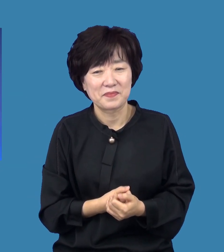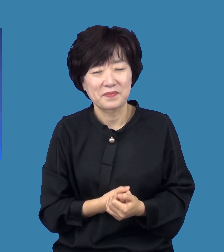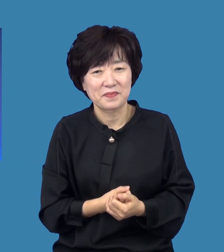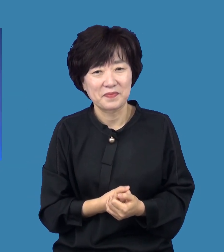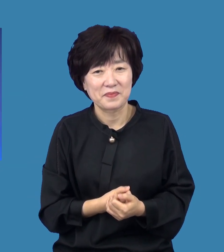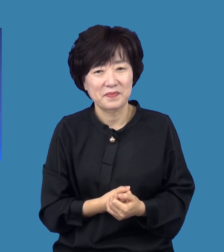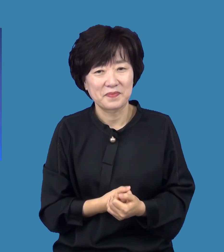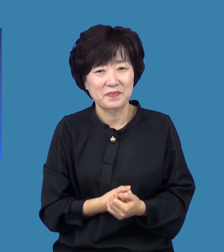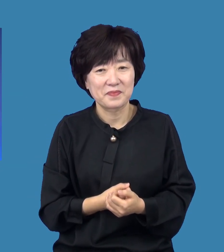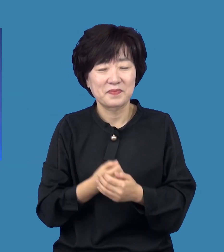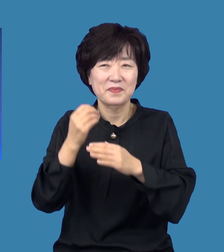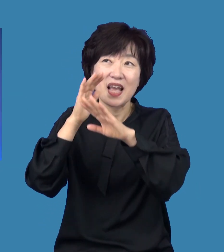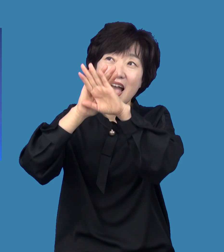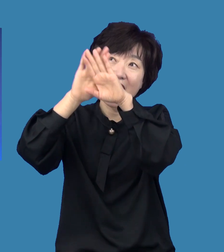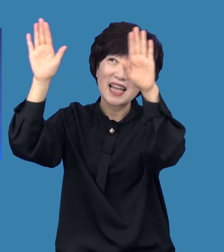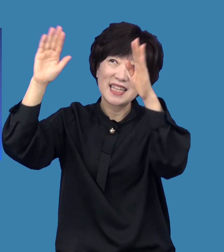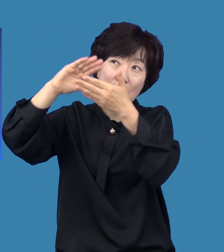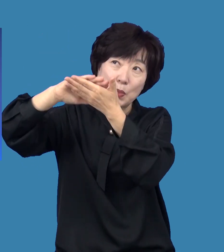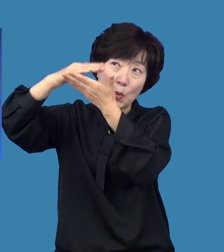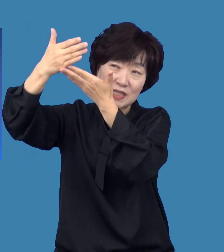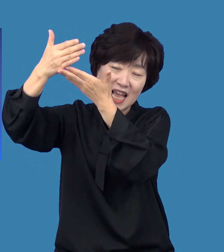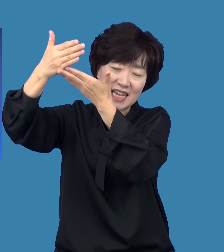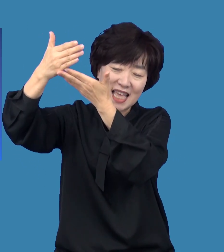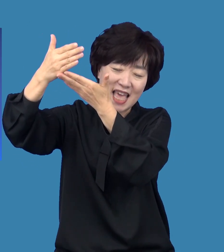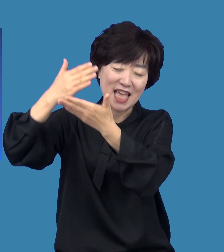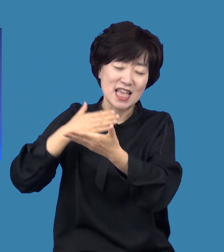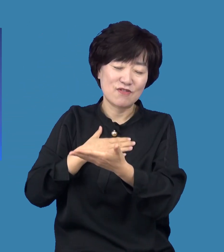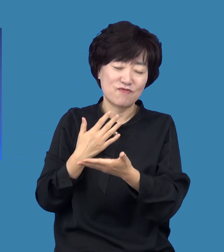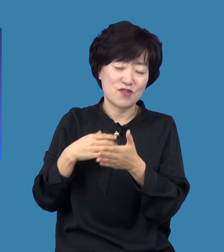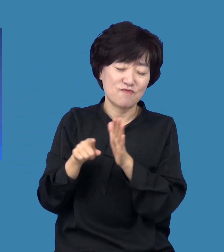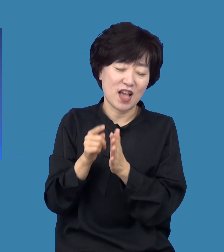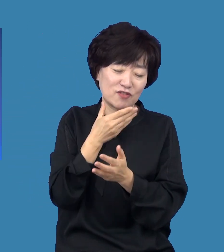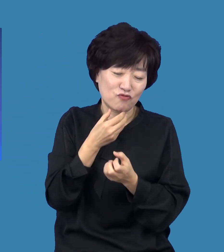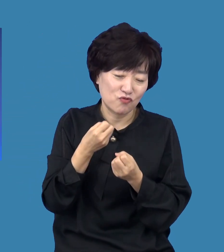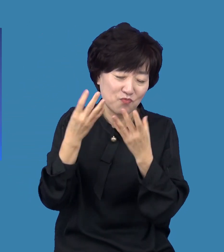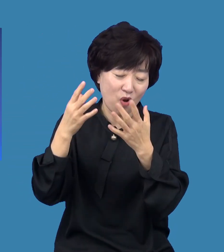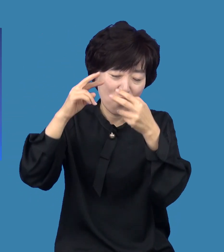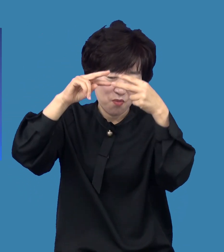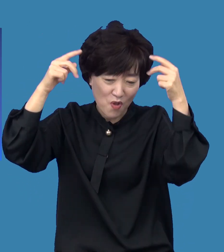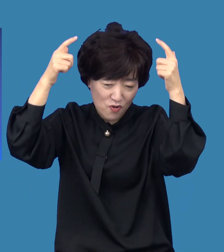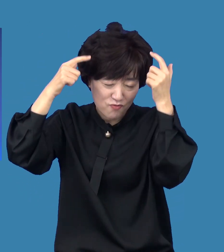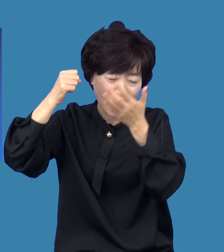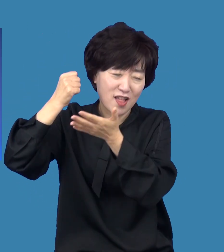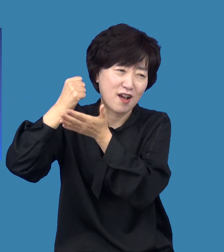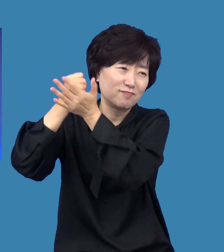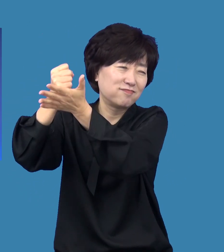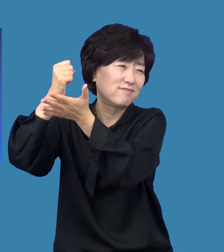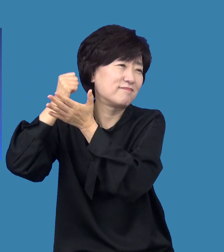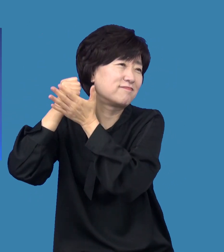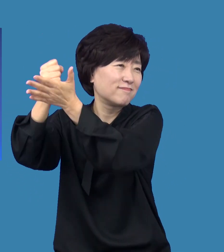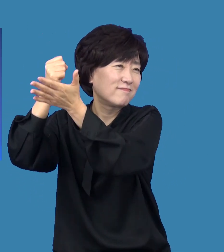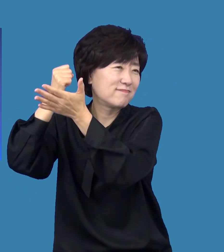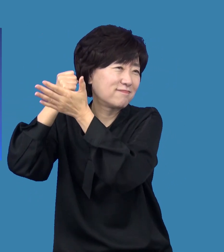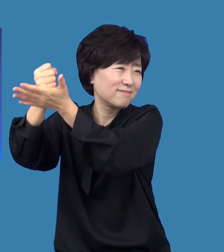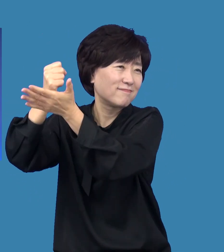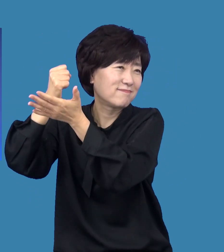하늘에 있는 통장에 차곡차곡 우리를 위한 축복과 면류관을 쌓아두시는 줄 믿습니다.